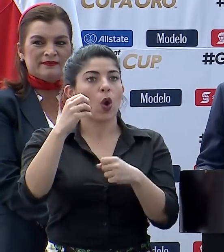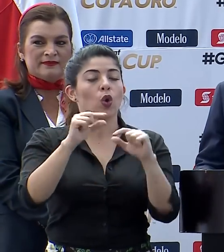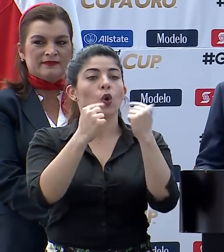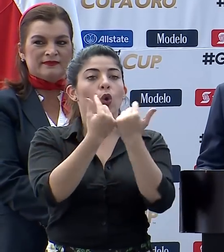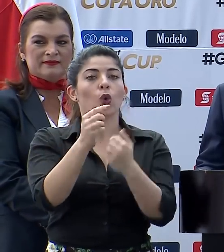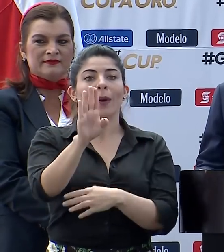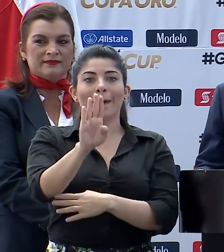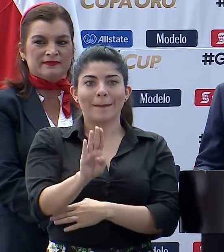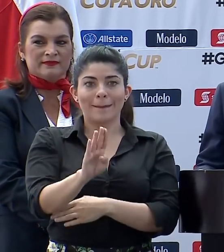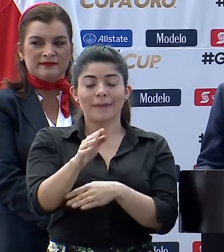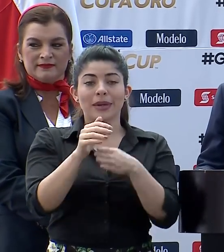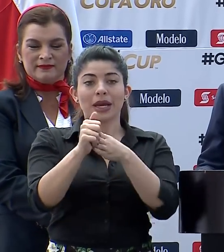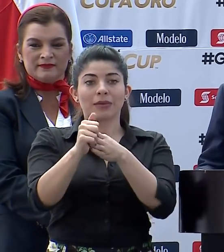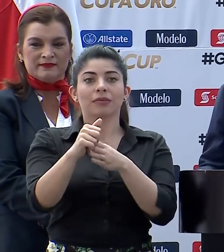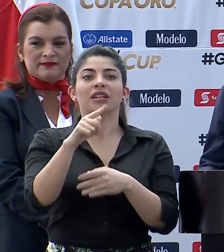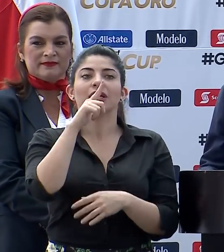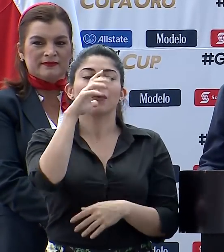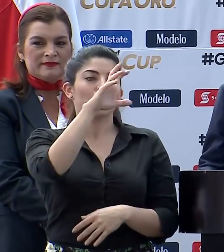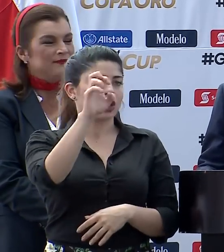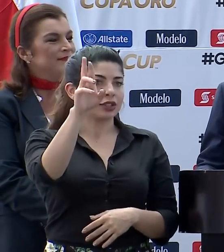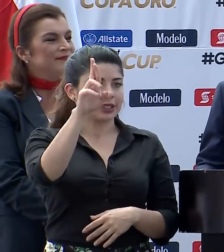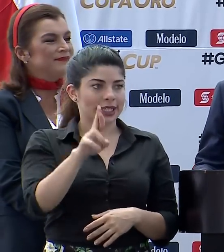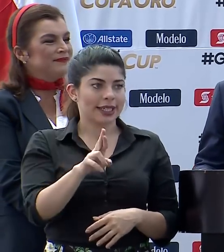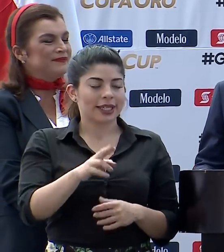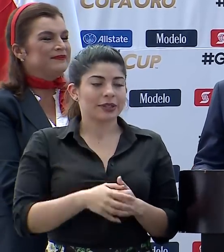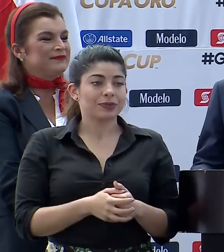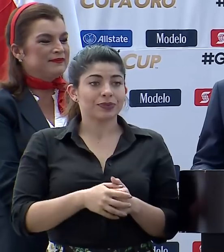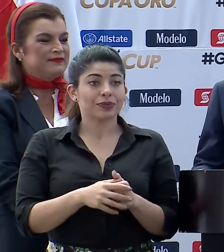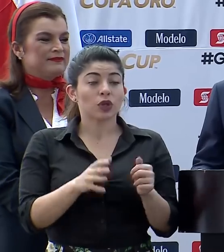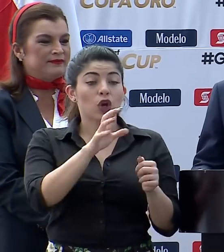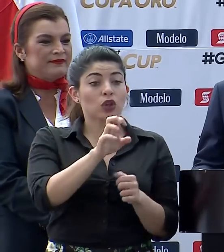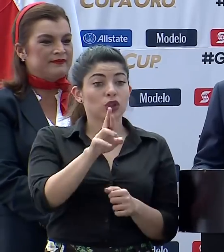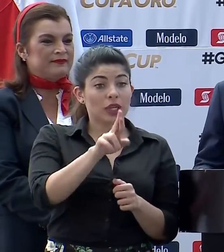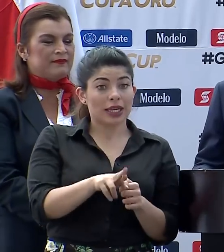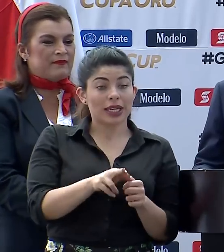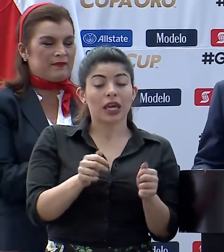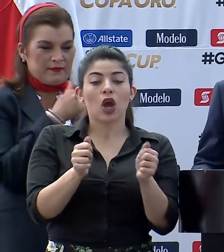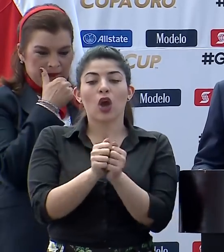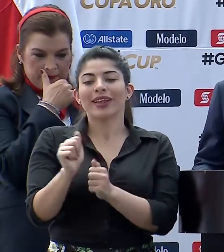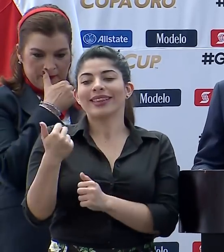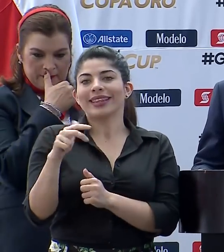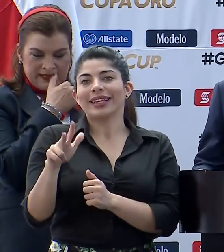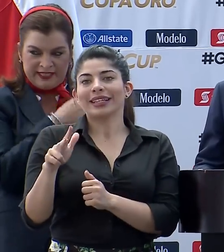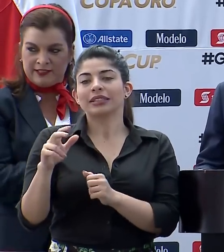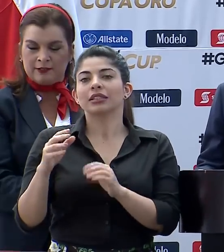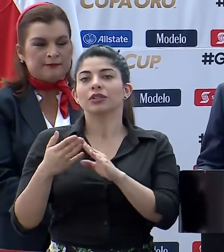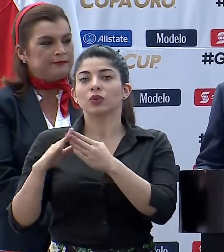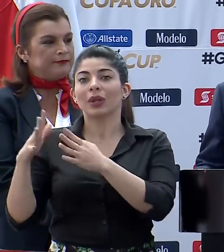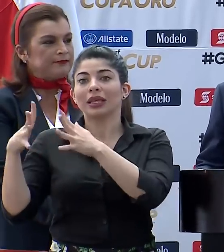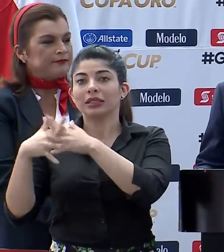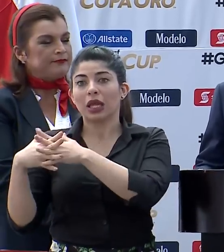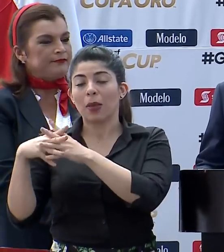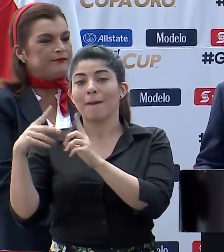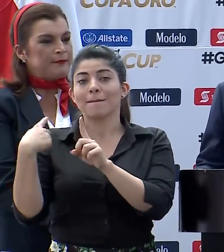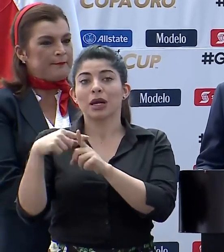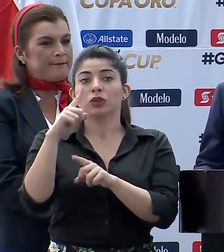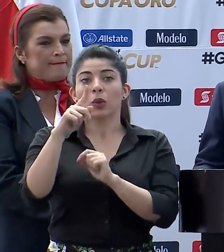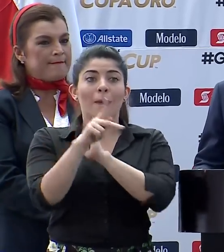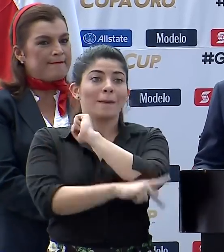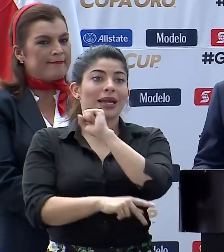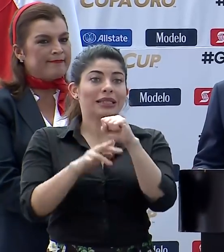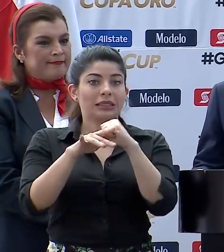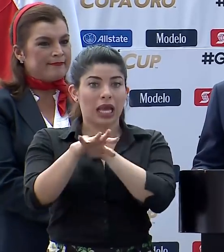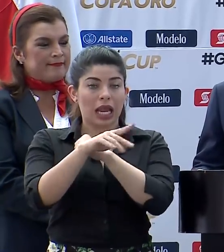B, encabezado por Costa Rica. Junto a Costa Rica, 13 ciudades de Estados Unidos y un país del Caribe que será